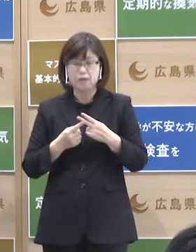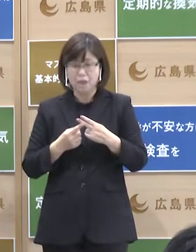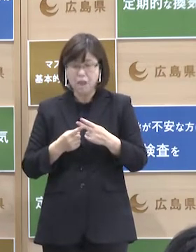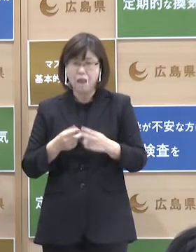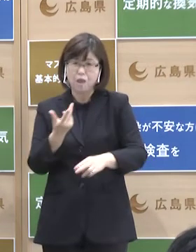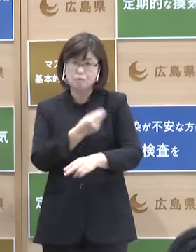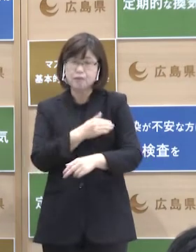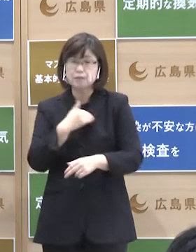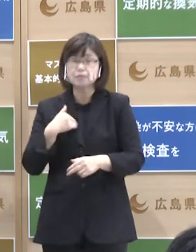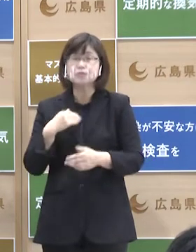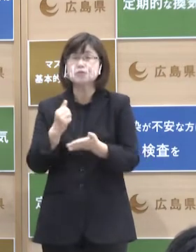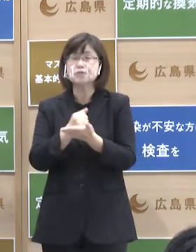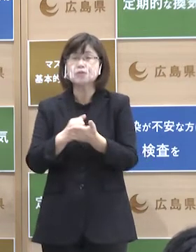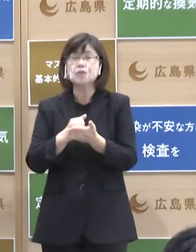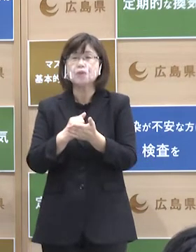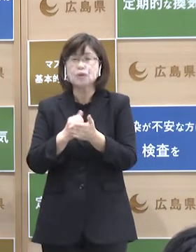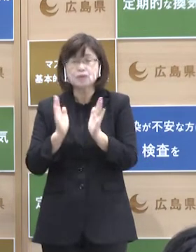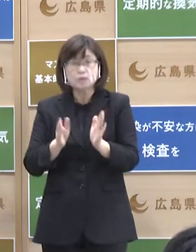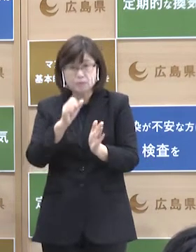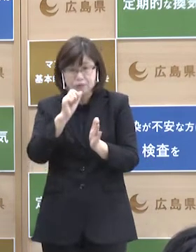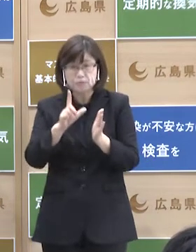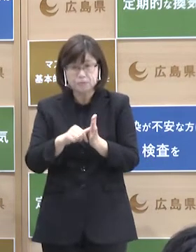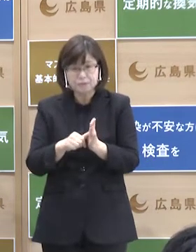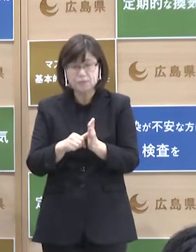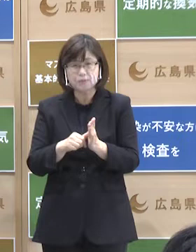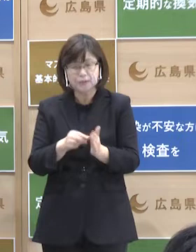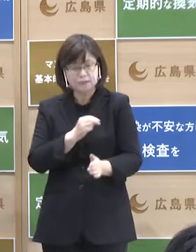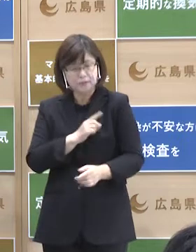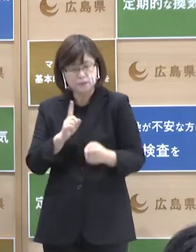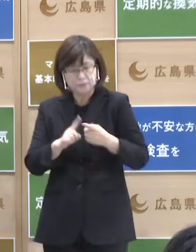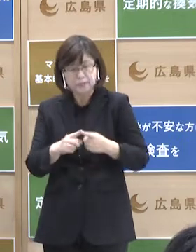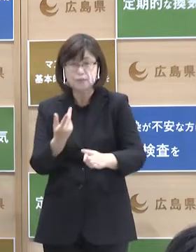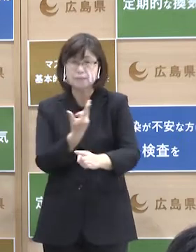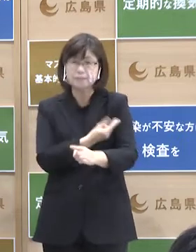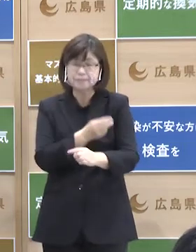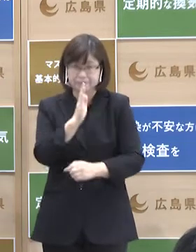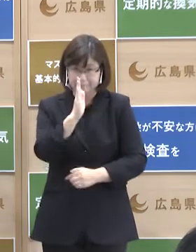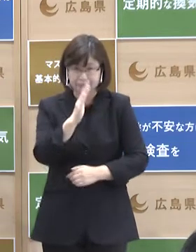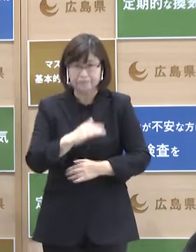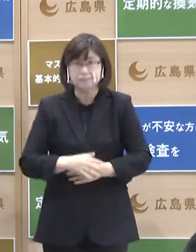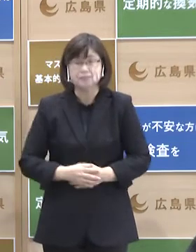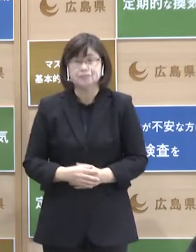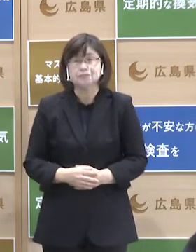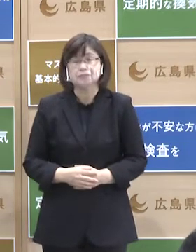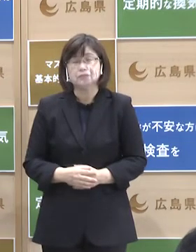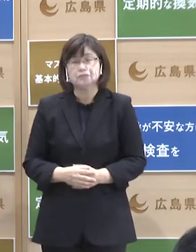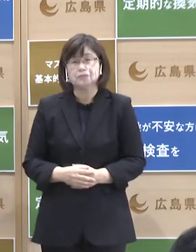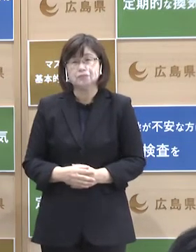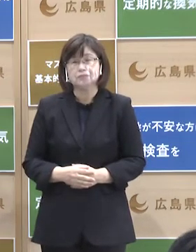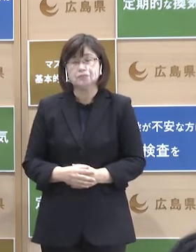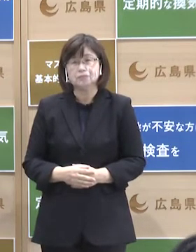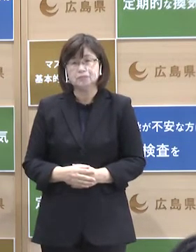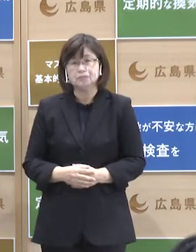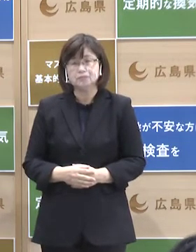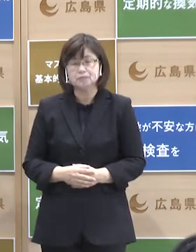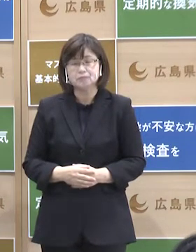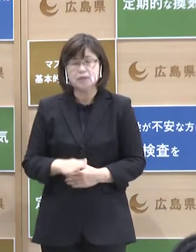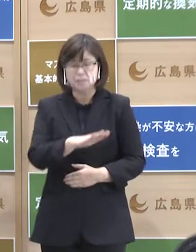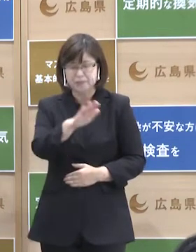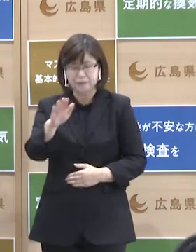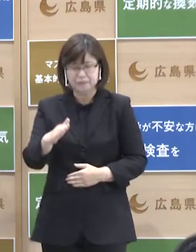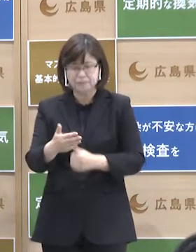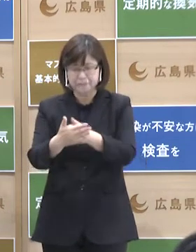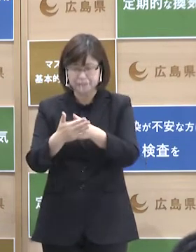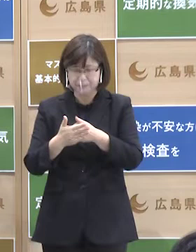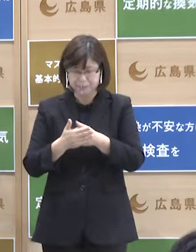接種をぜひ積極的に検討をしてください。引き続き県民の皆様にご協力をいただ